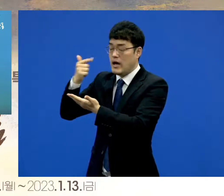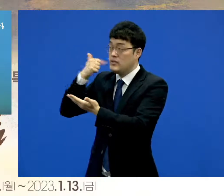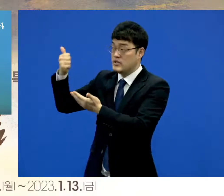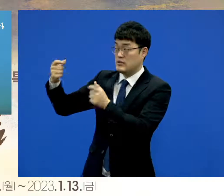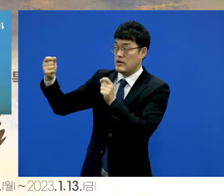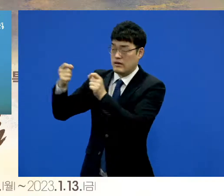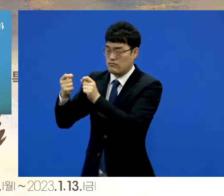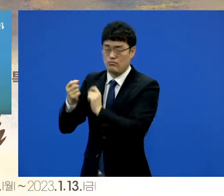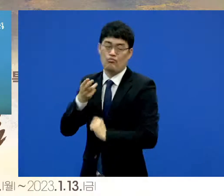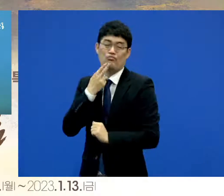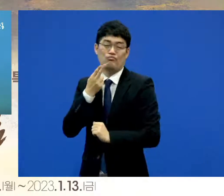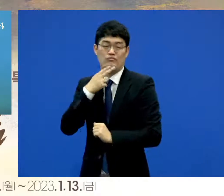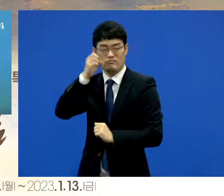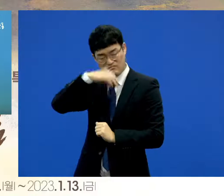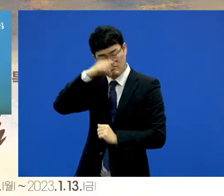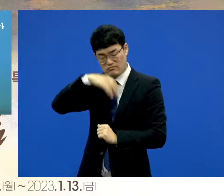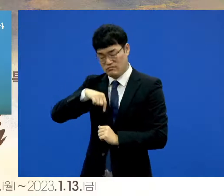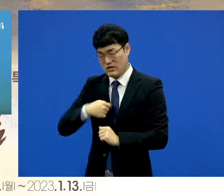여러분,